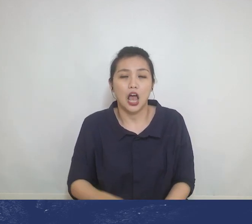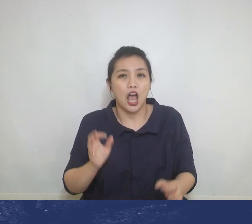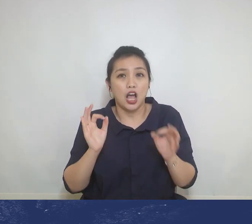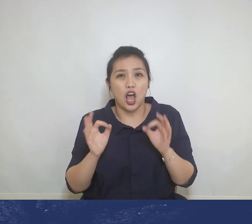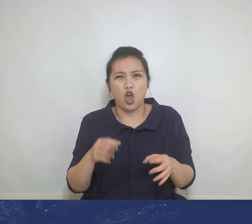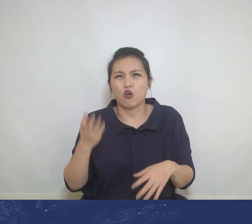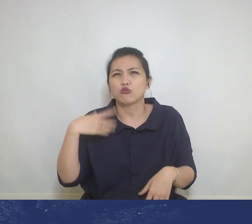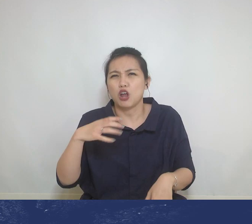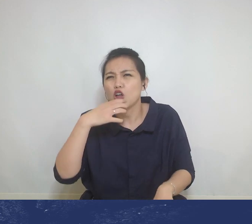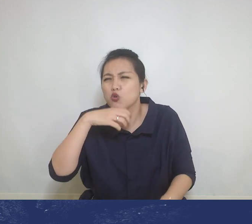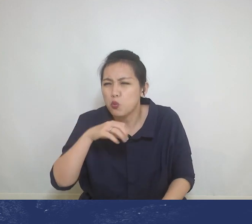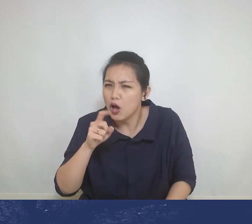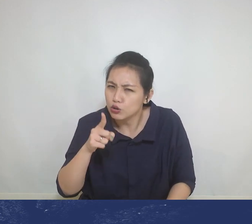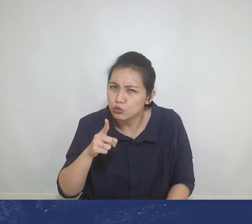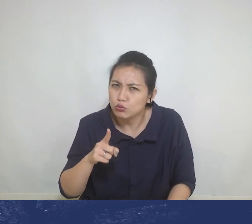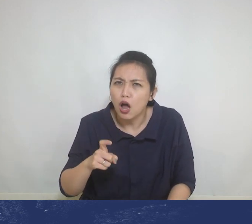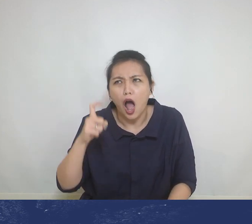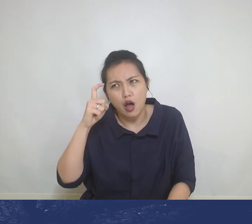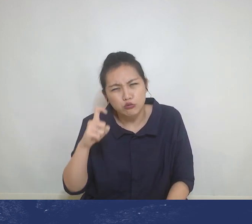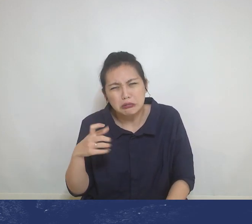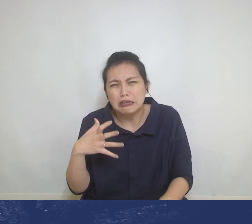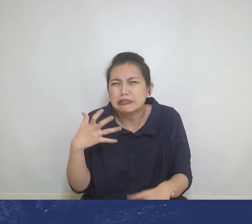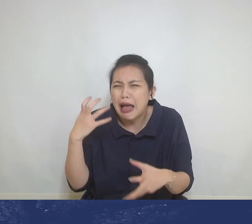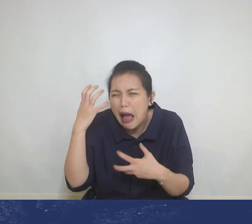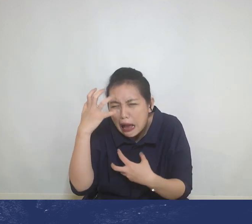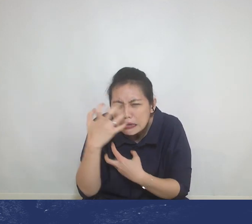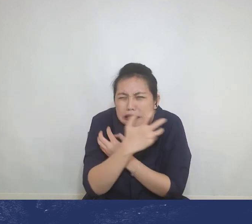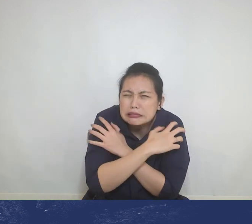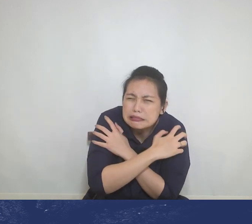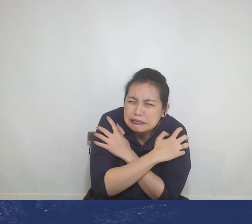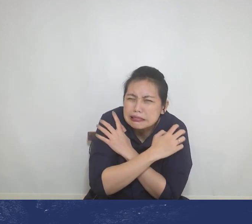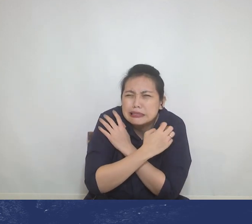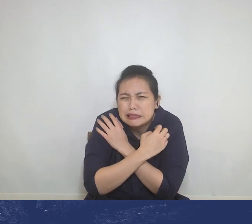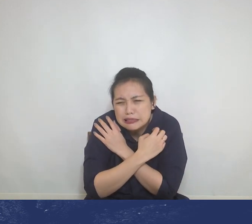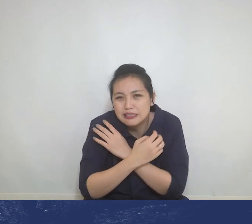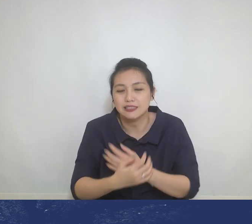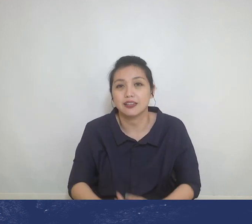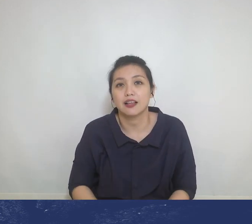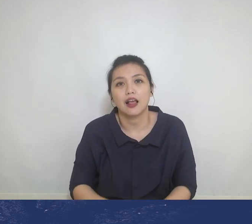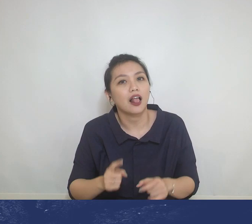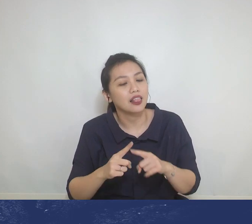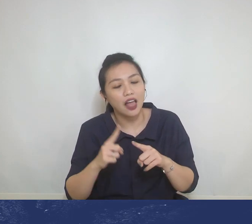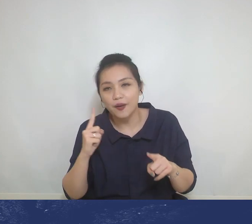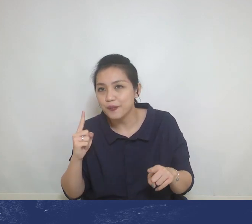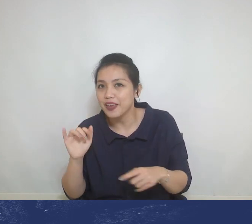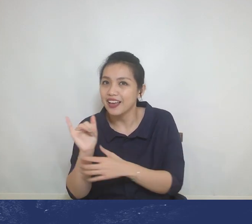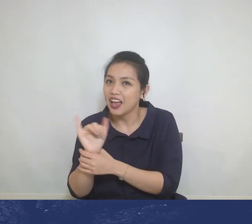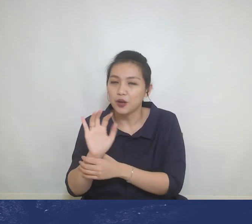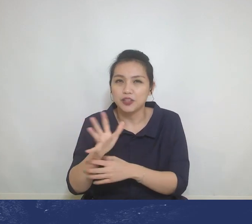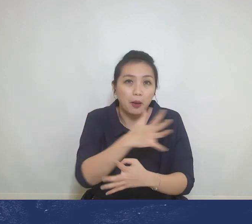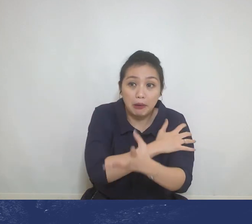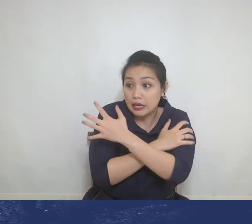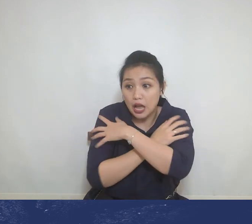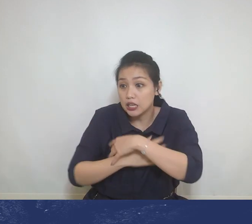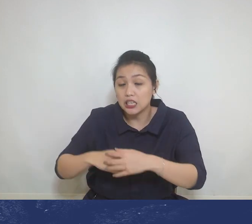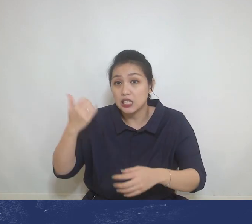sakit. Saya saja kalau saat ini kesleo, terplecok, sendi pangkal paha, pasti menurut saya ini sakit. Tapi ini dia